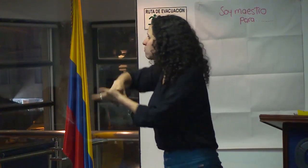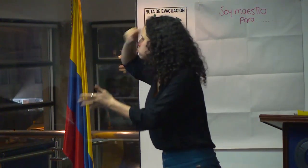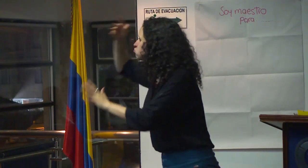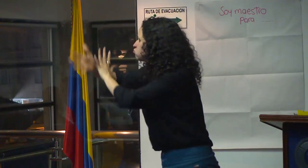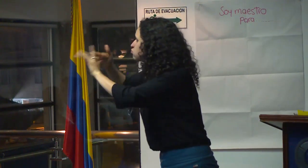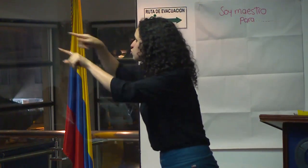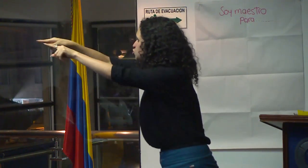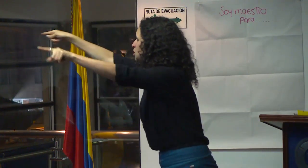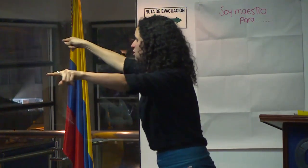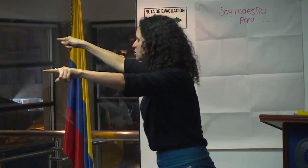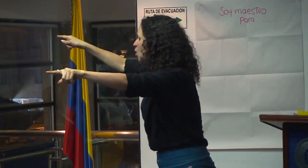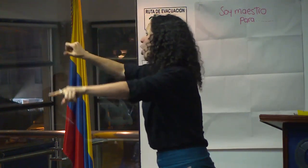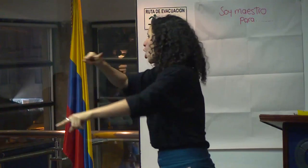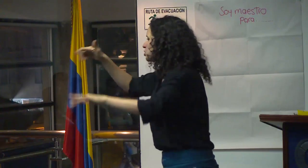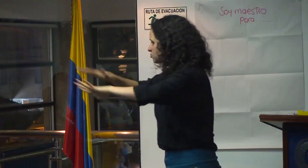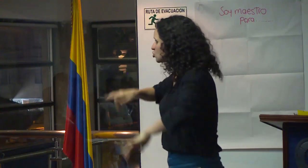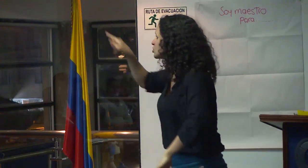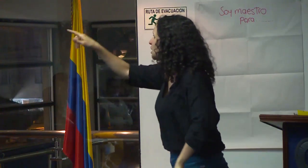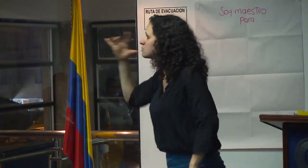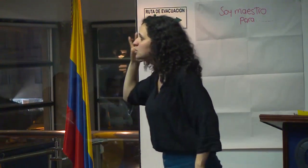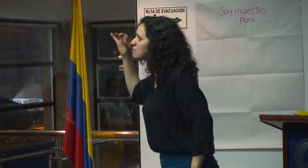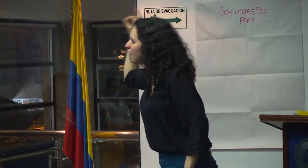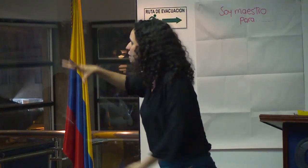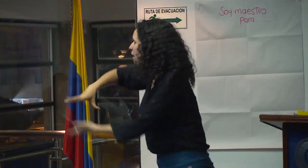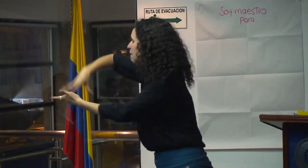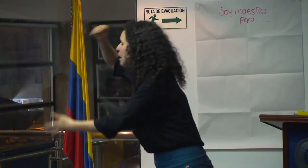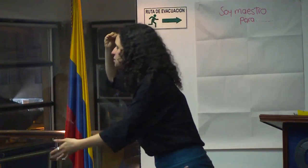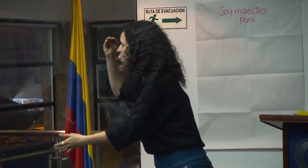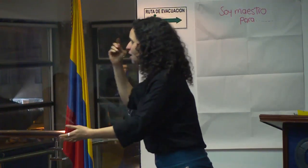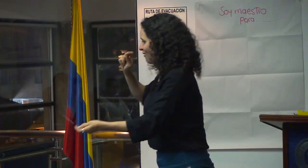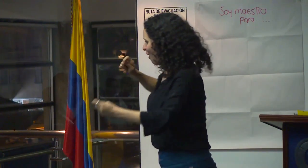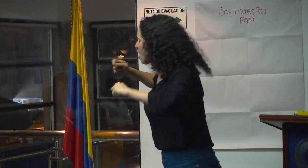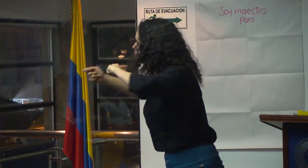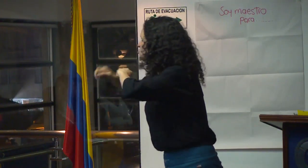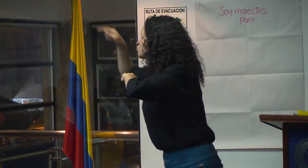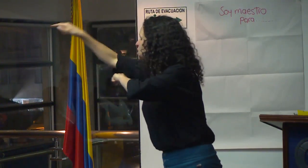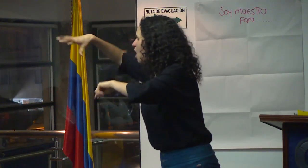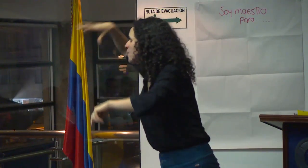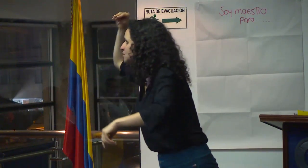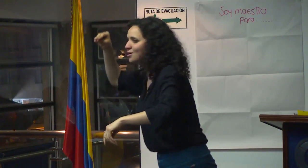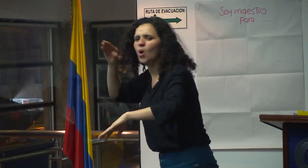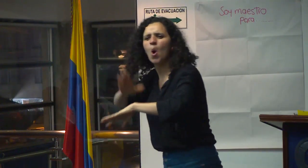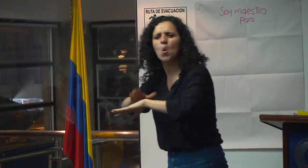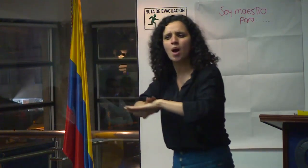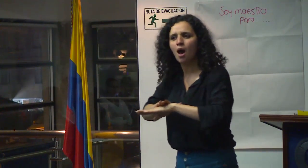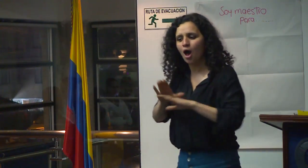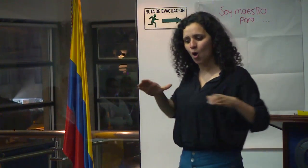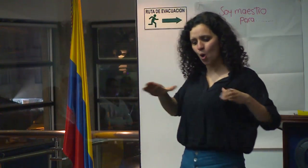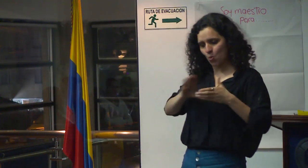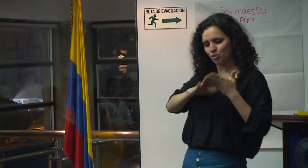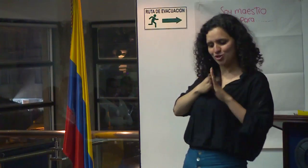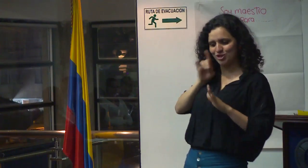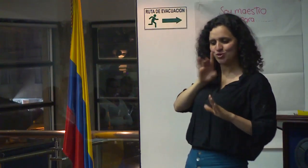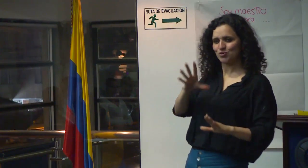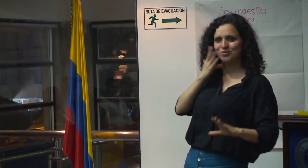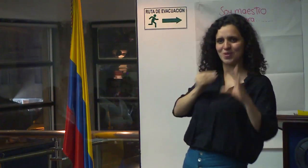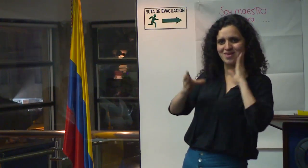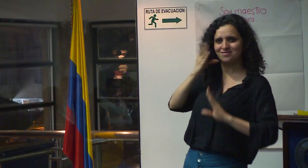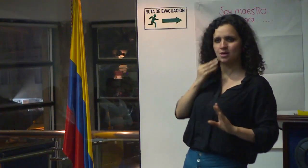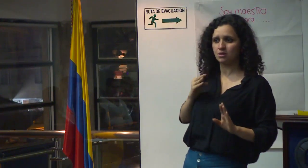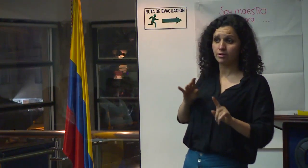manejar un espacio distinto, unos procesos de configuración distintas por su vivencia, pero se les ha olvidado que es que